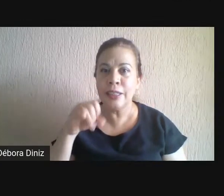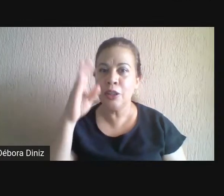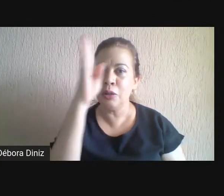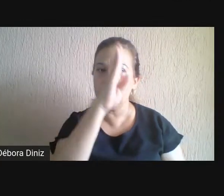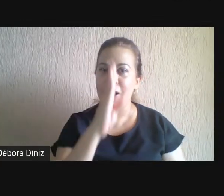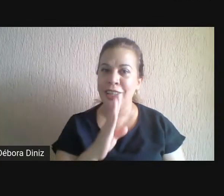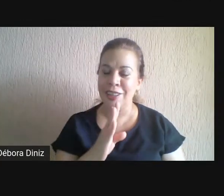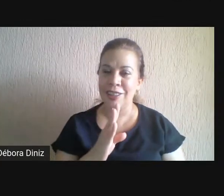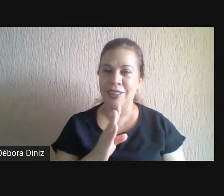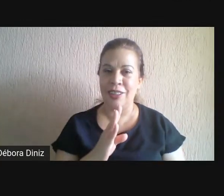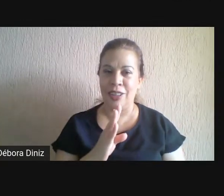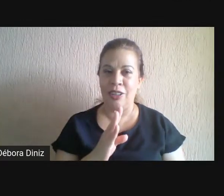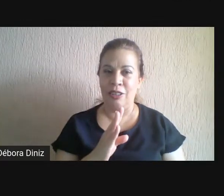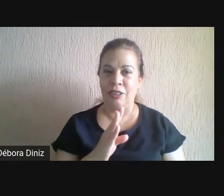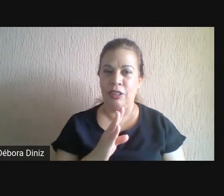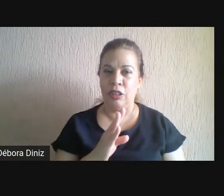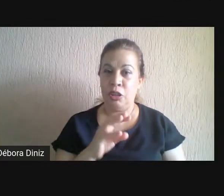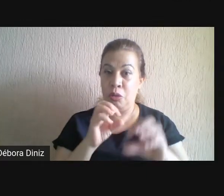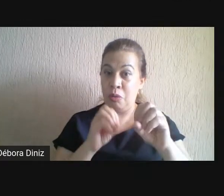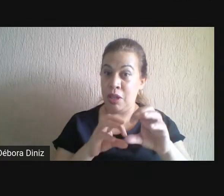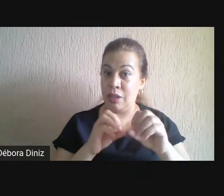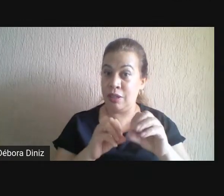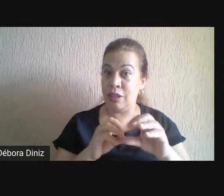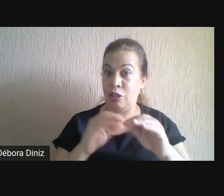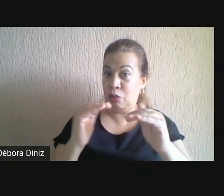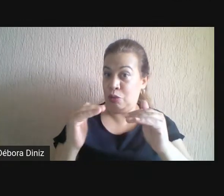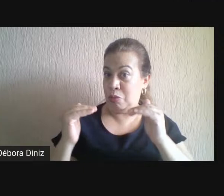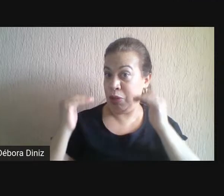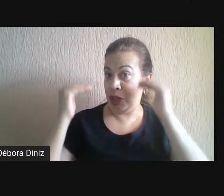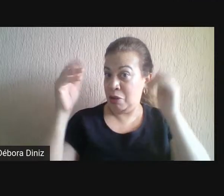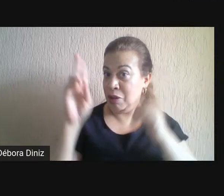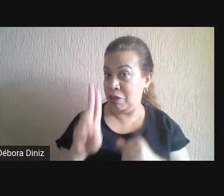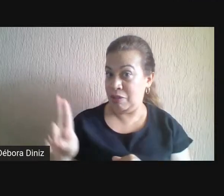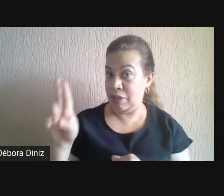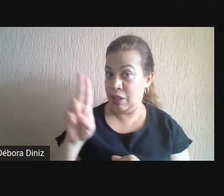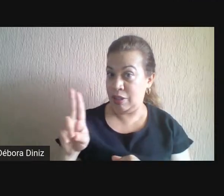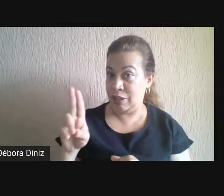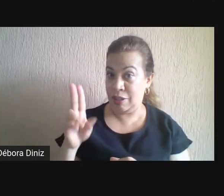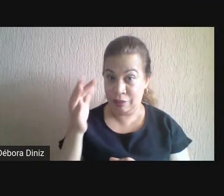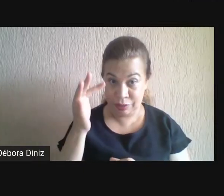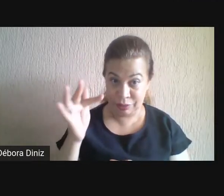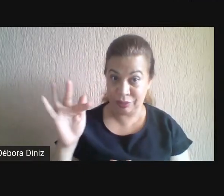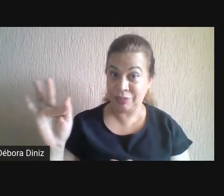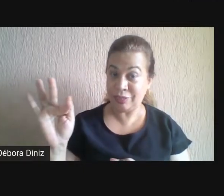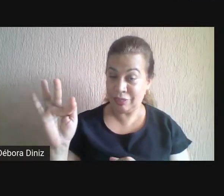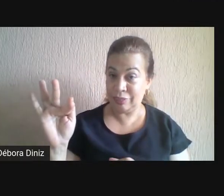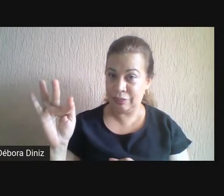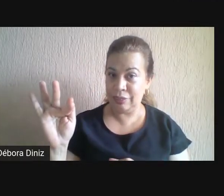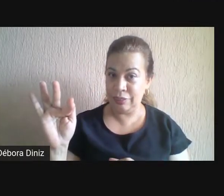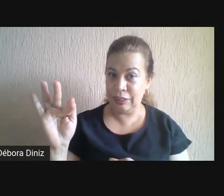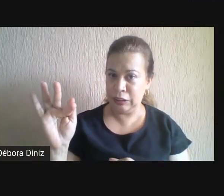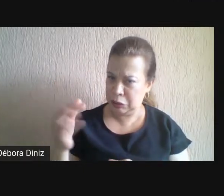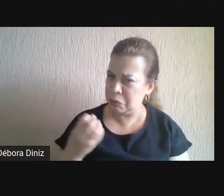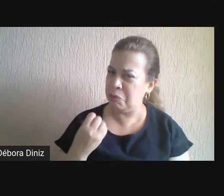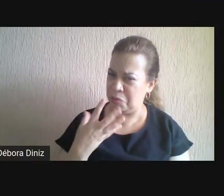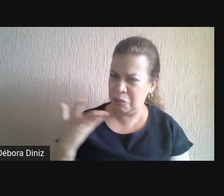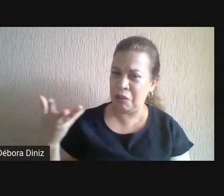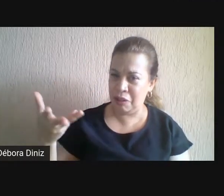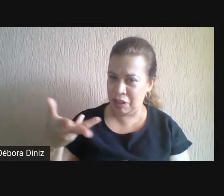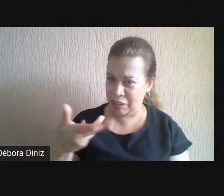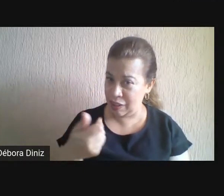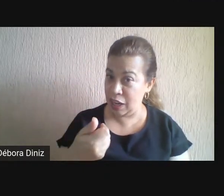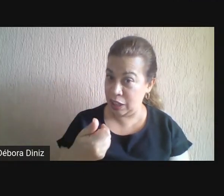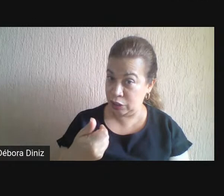rede boa de universidades federais, especialmente, de boa qualidade, todas